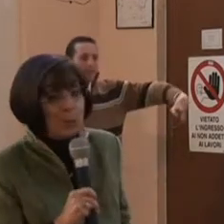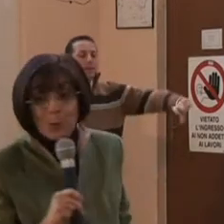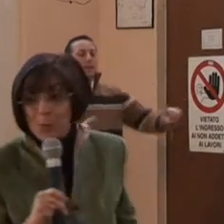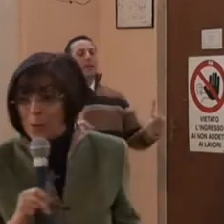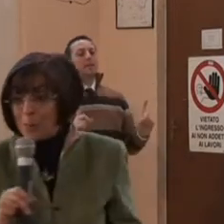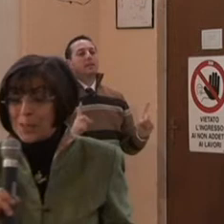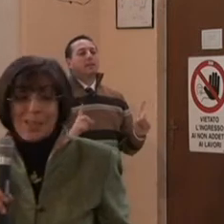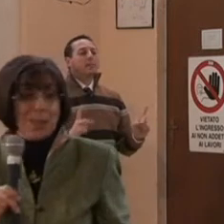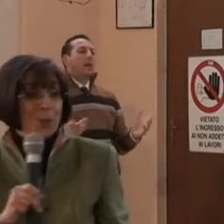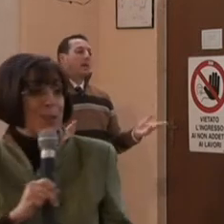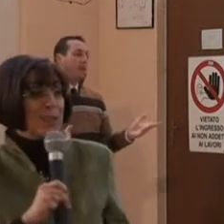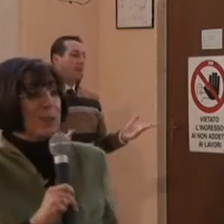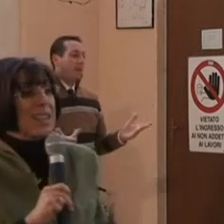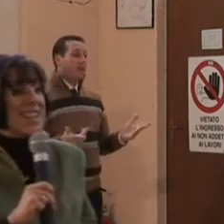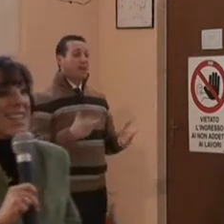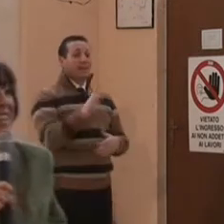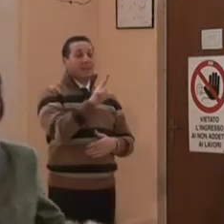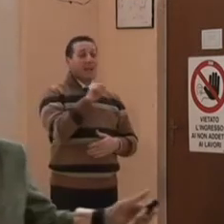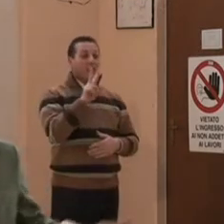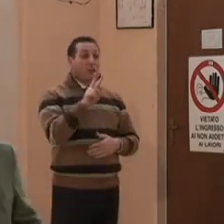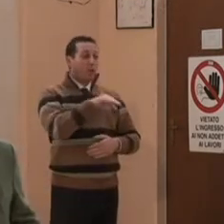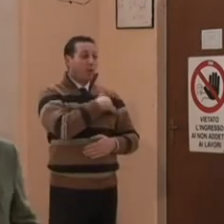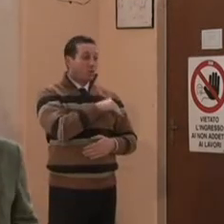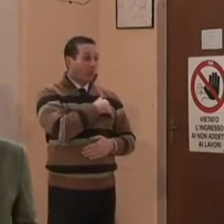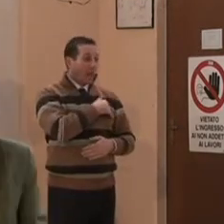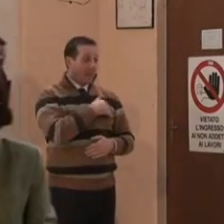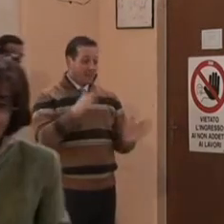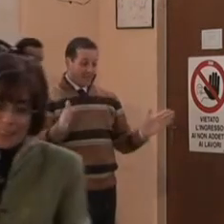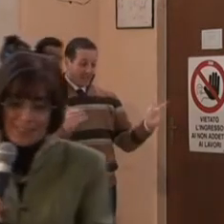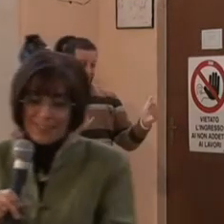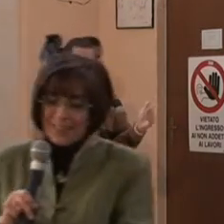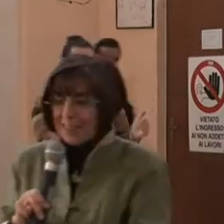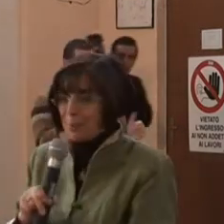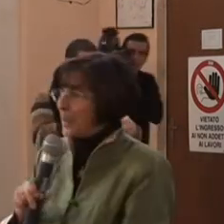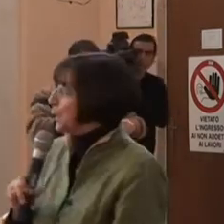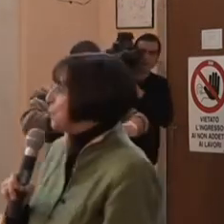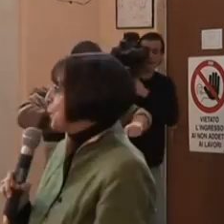classe numerosa, no? Perché se ciò che hanno due ragazzini, una stanza piccola,